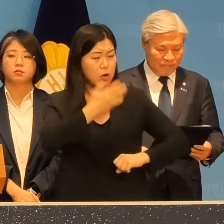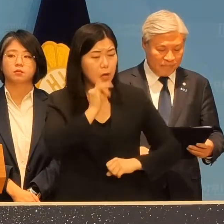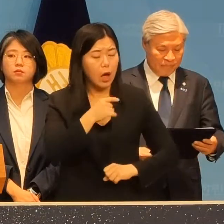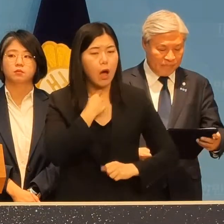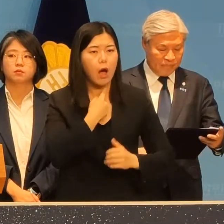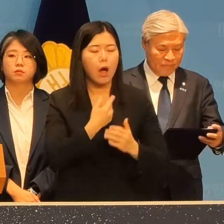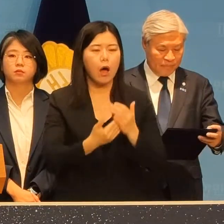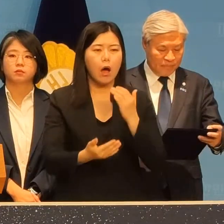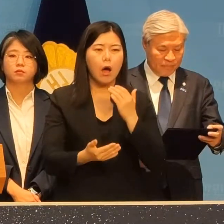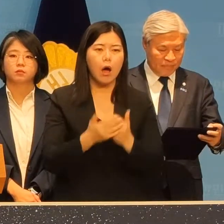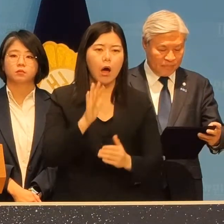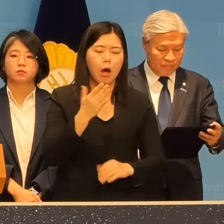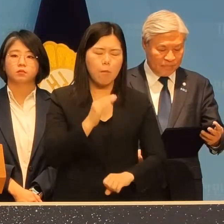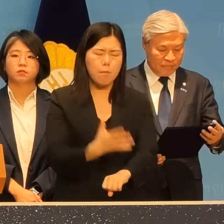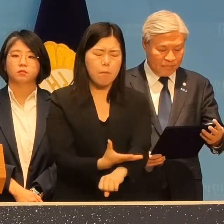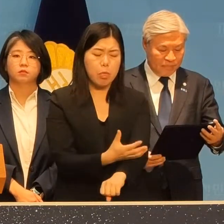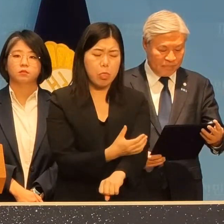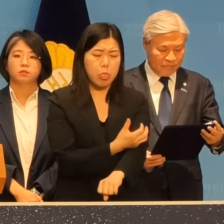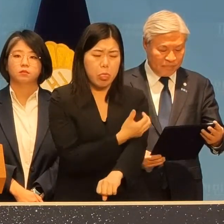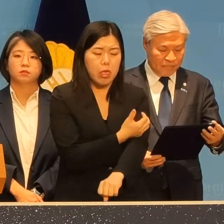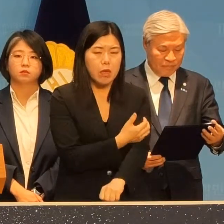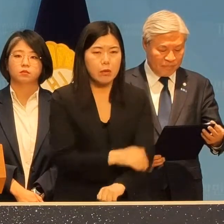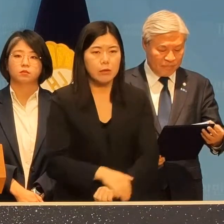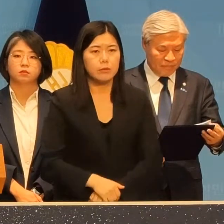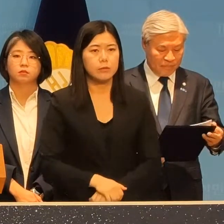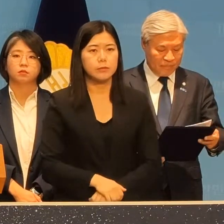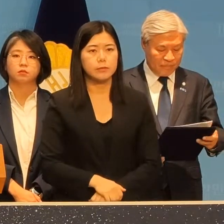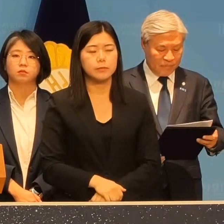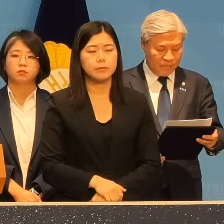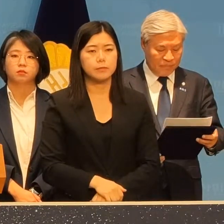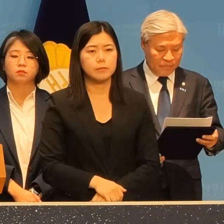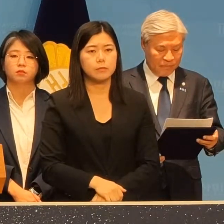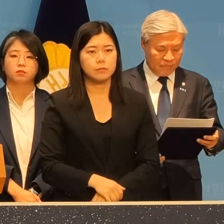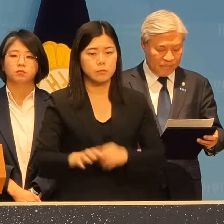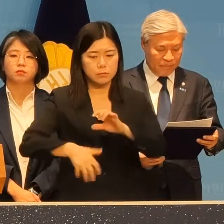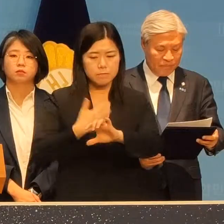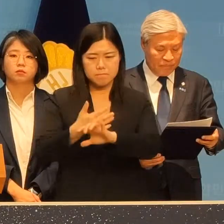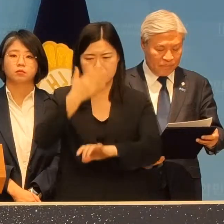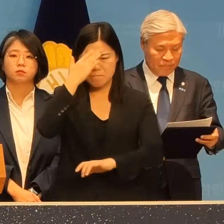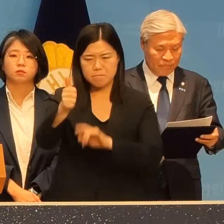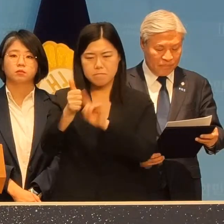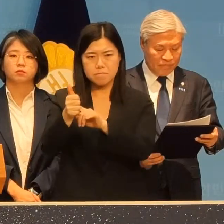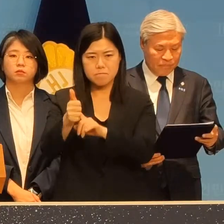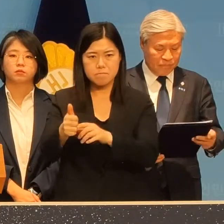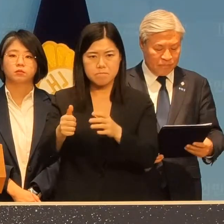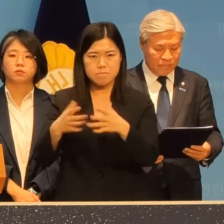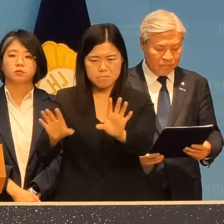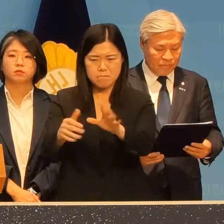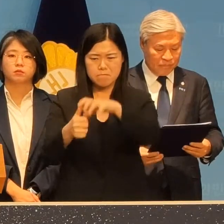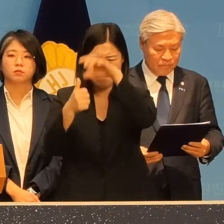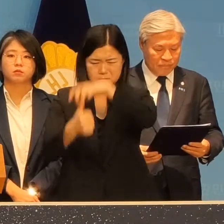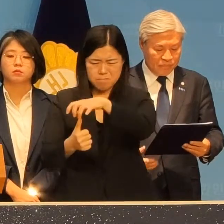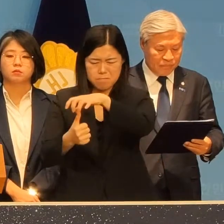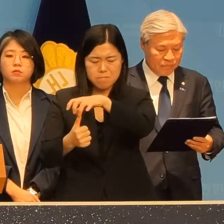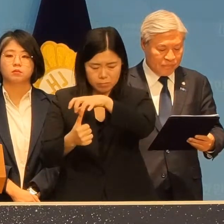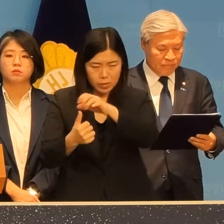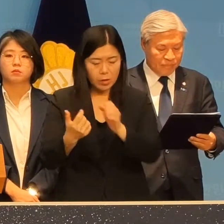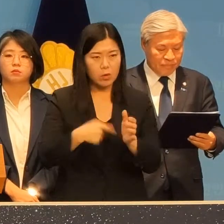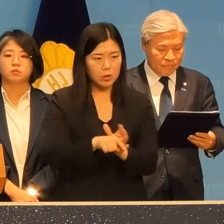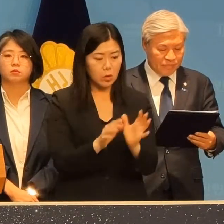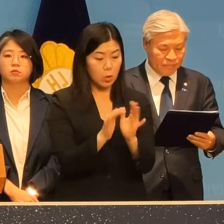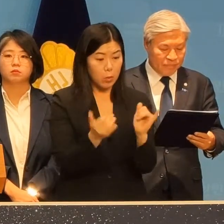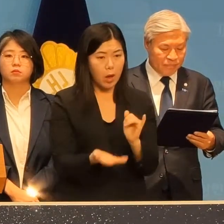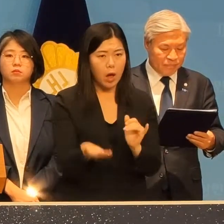경험한 끔찍한 내란이었습니다. 내란 속의 파면과 구속을 이뤄내기까지 우리 위대한